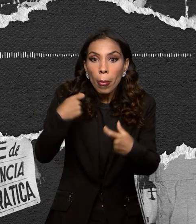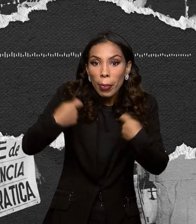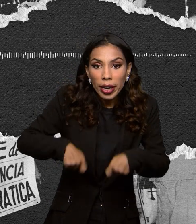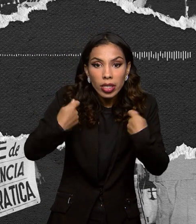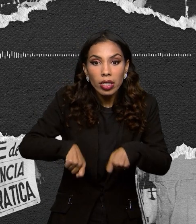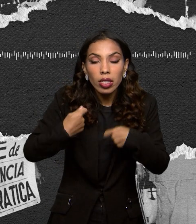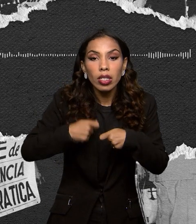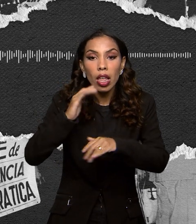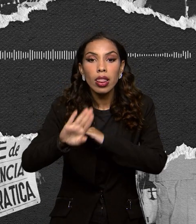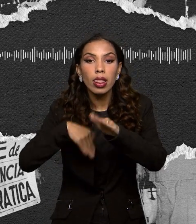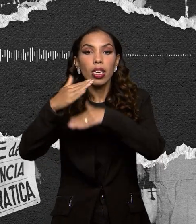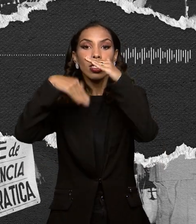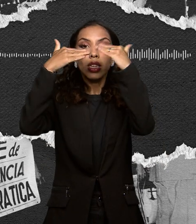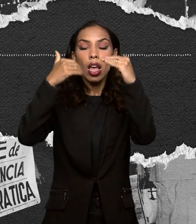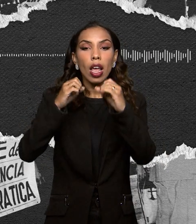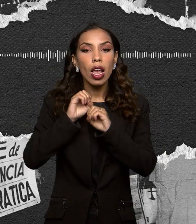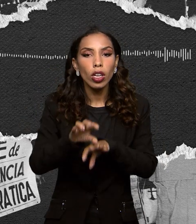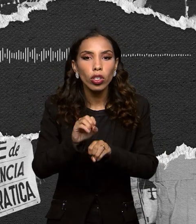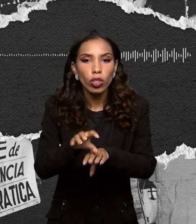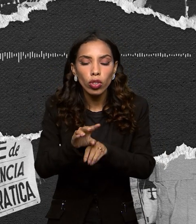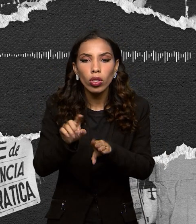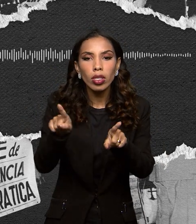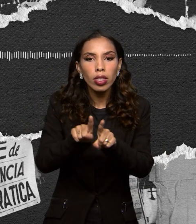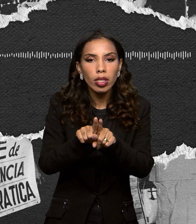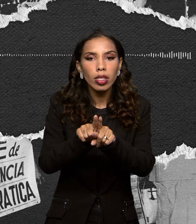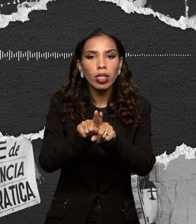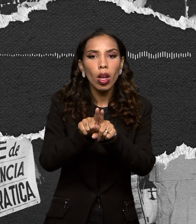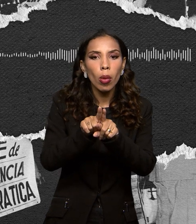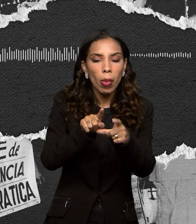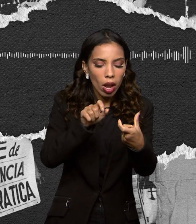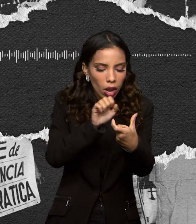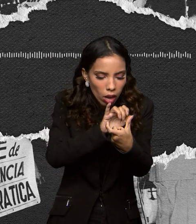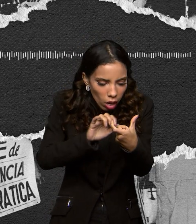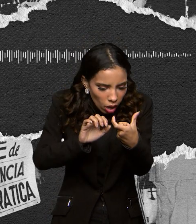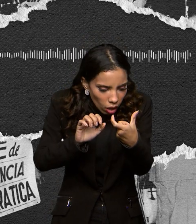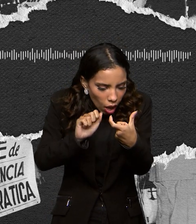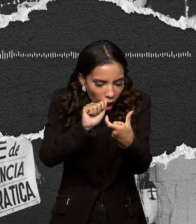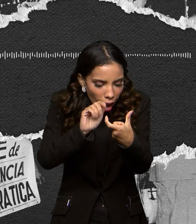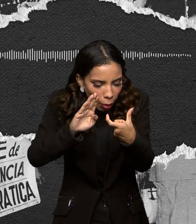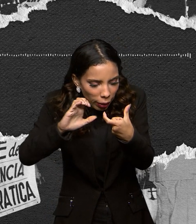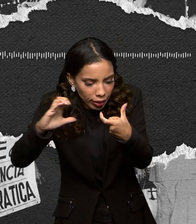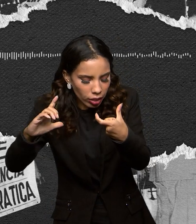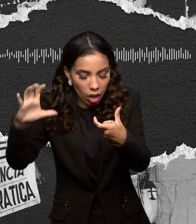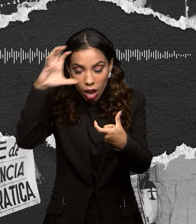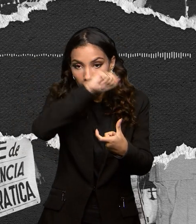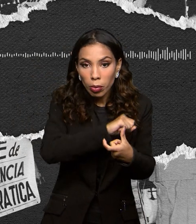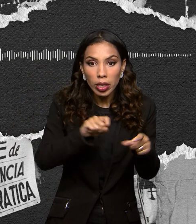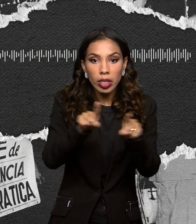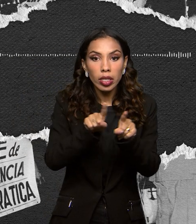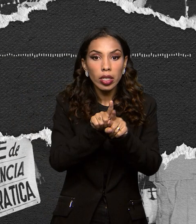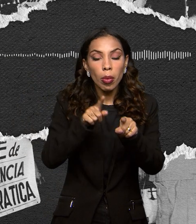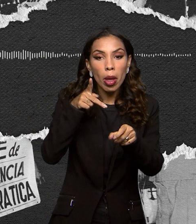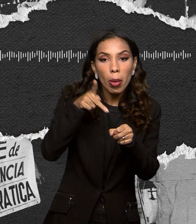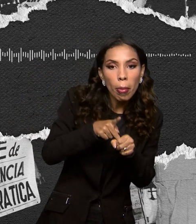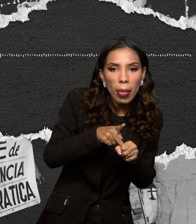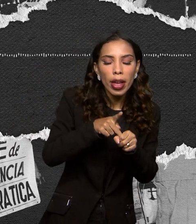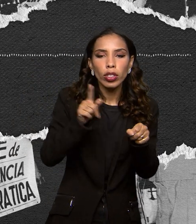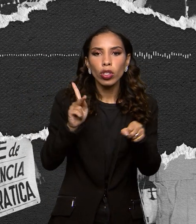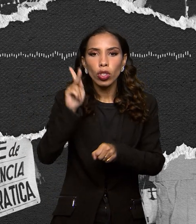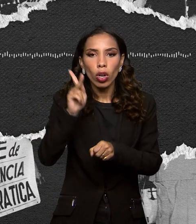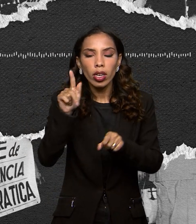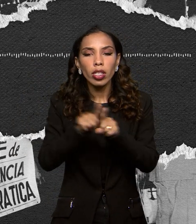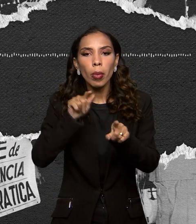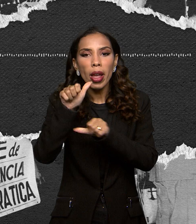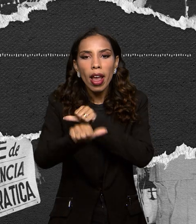Teria. Desenvolveria. Educação. Alfabetização. Reforma agrária. Desigualdade social. Estatização. Petróleo. Moradia. Reforma fiscal.